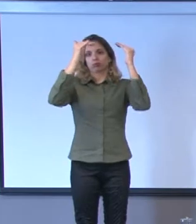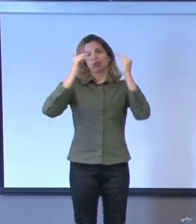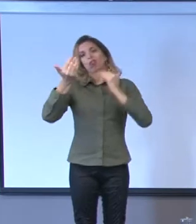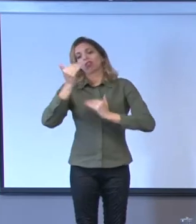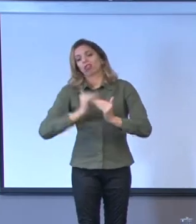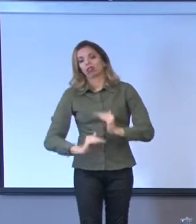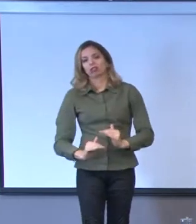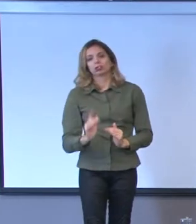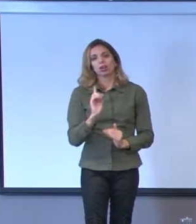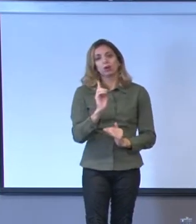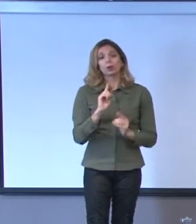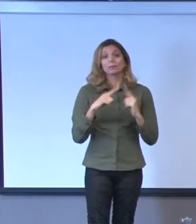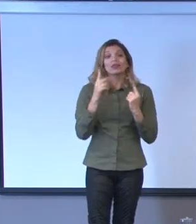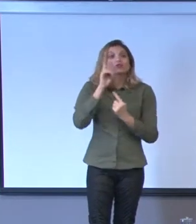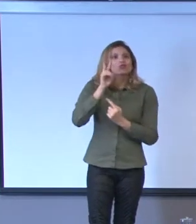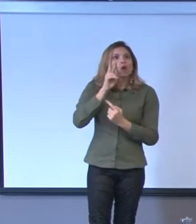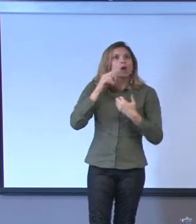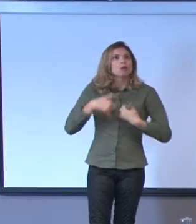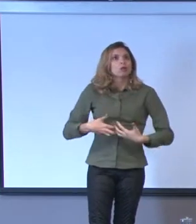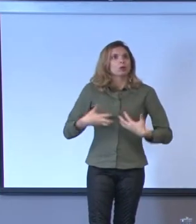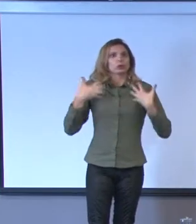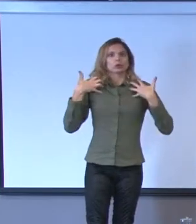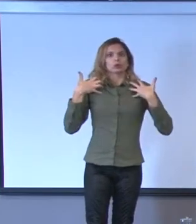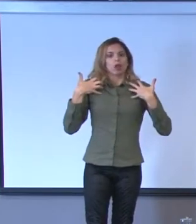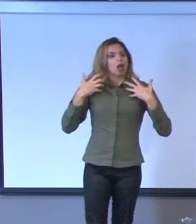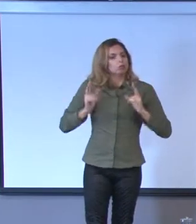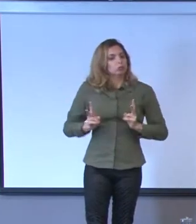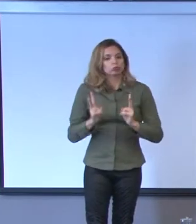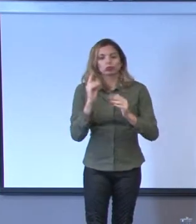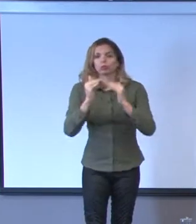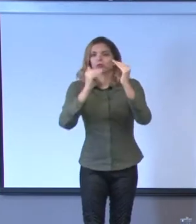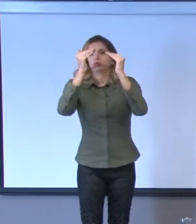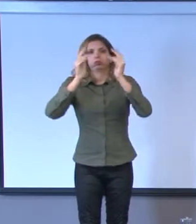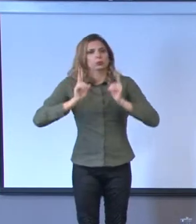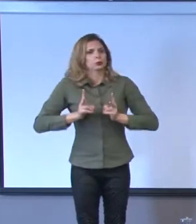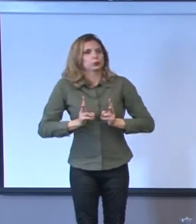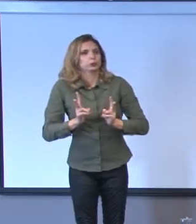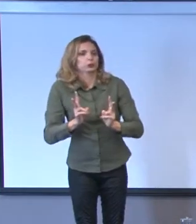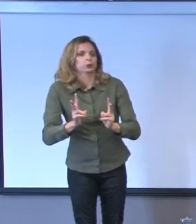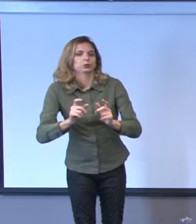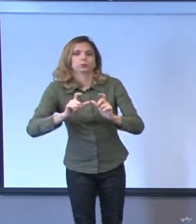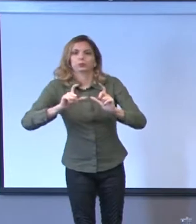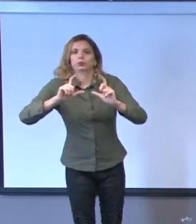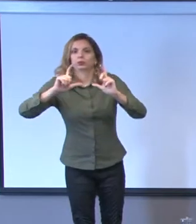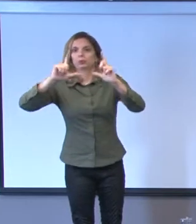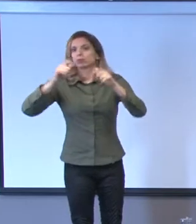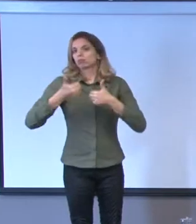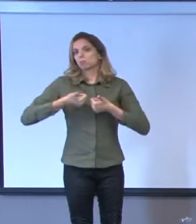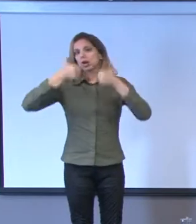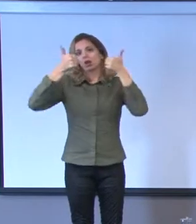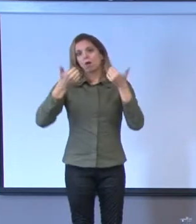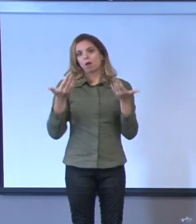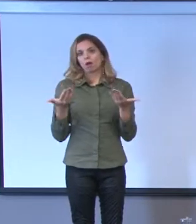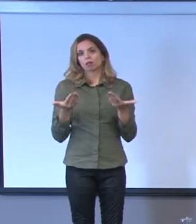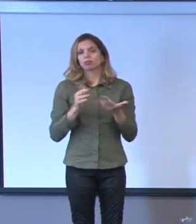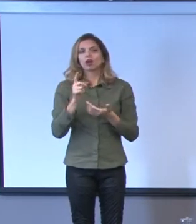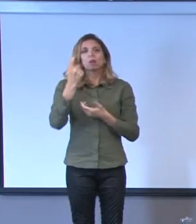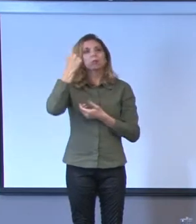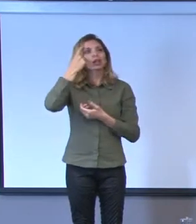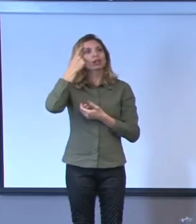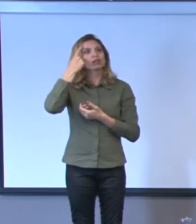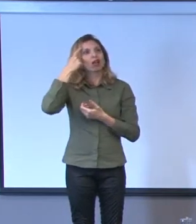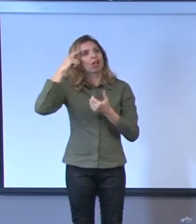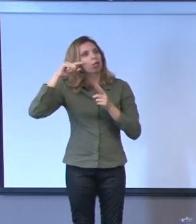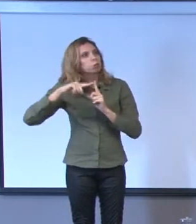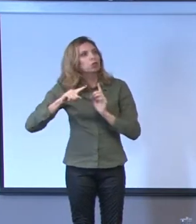história da qual a gente deve se orgulhar continue, né, numa direção de evolução, né, numa direção que